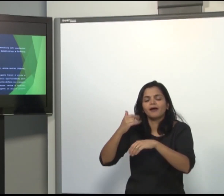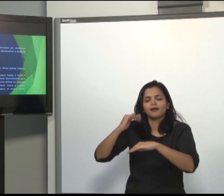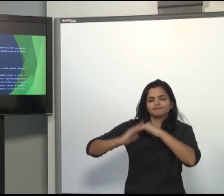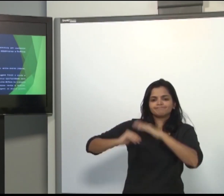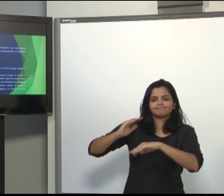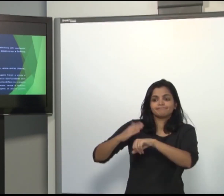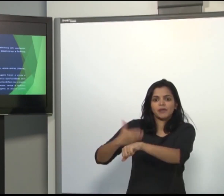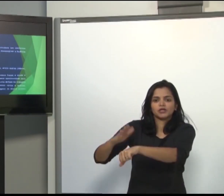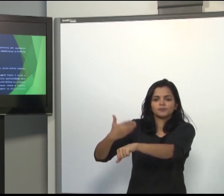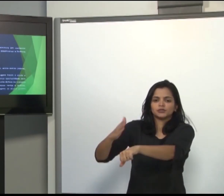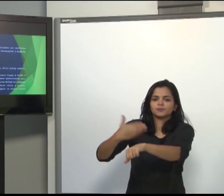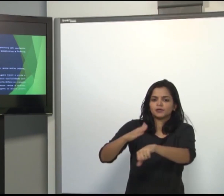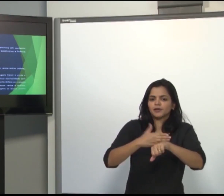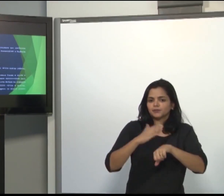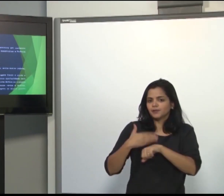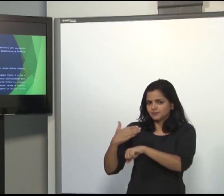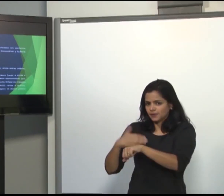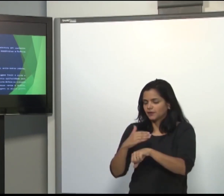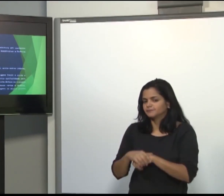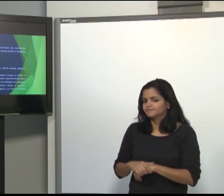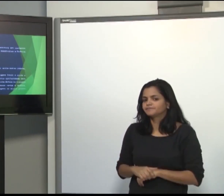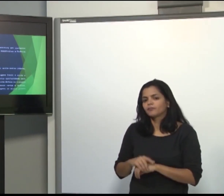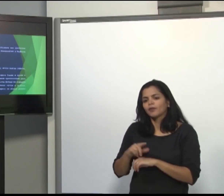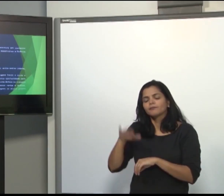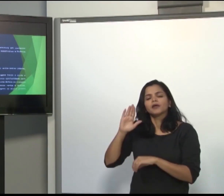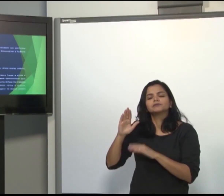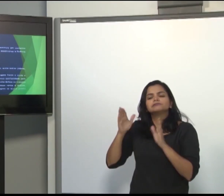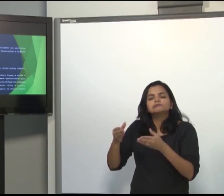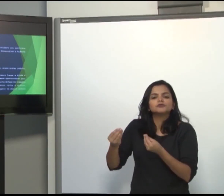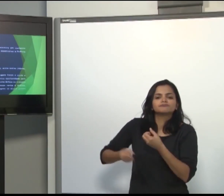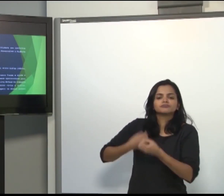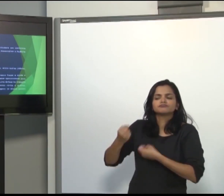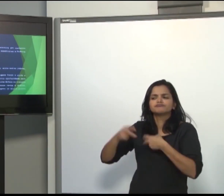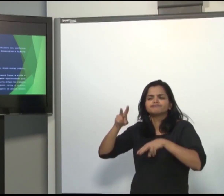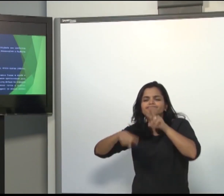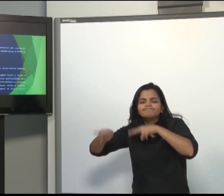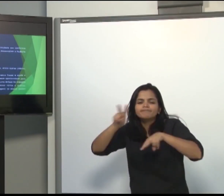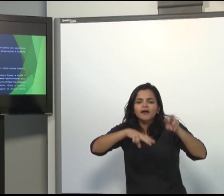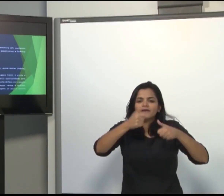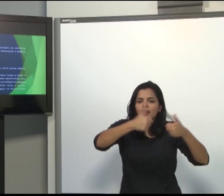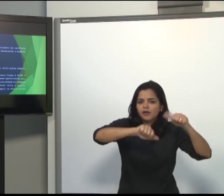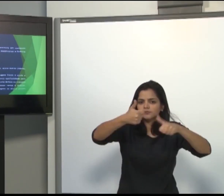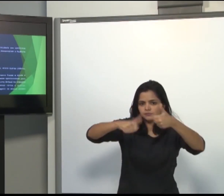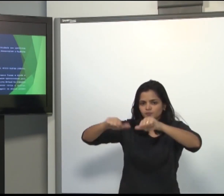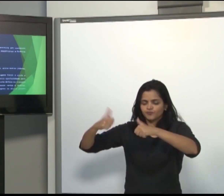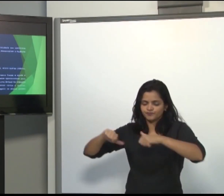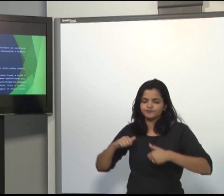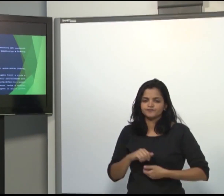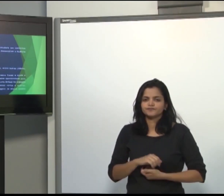à prática. O foco é na prática e essa prática é avaliada.